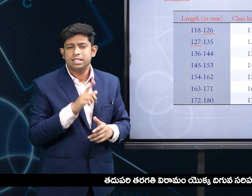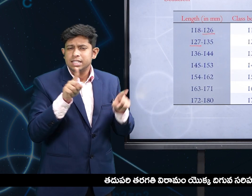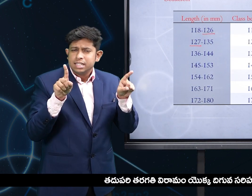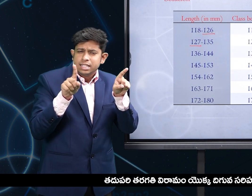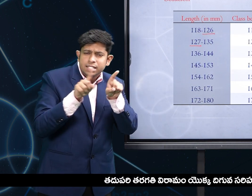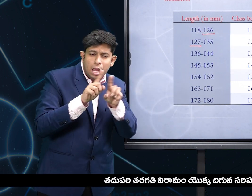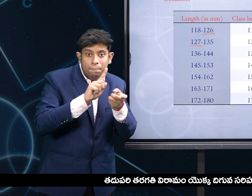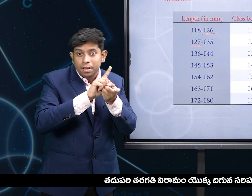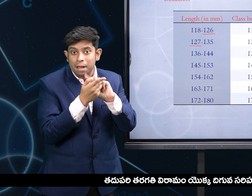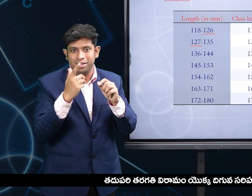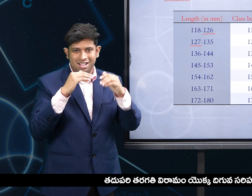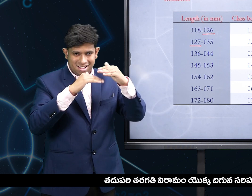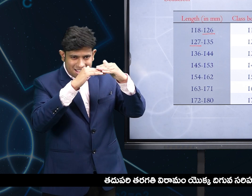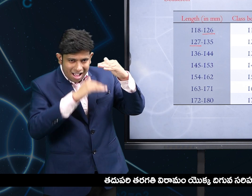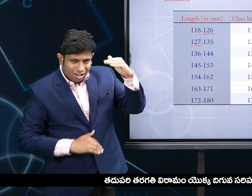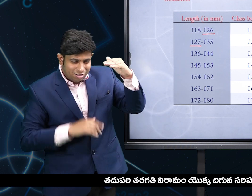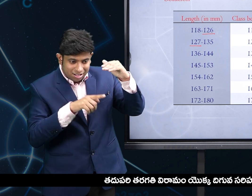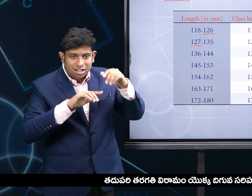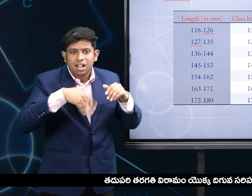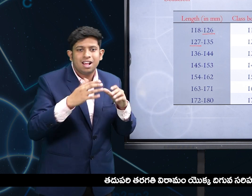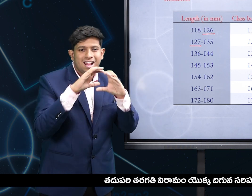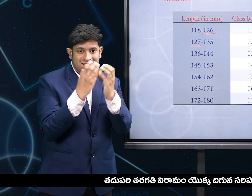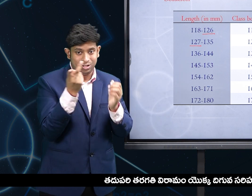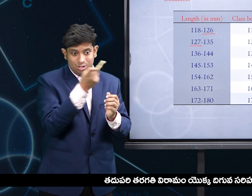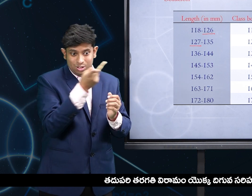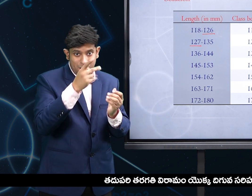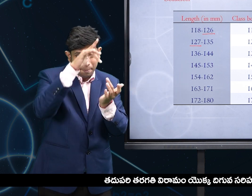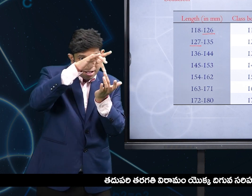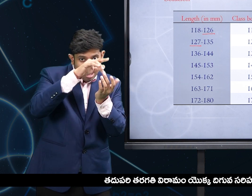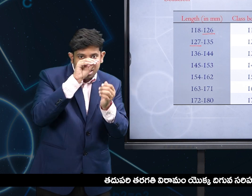అదే తదుపరి తరగతి విరామం యొక్క దిగువ సరిహద్దు అవుతుంది, అంటే